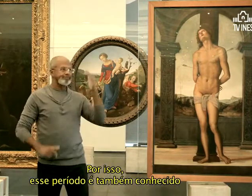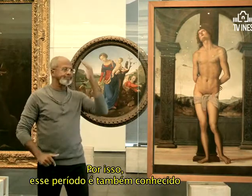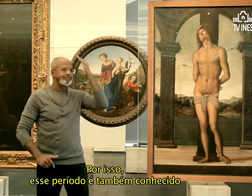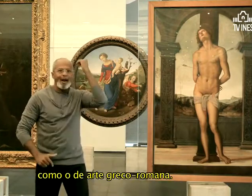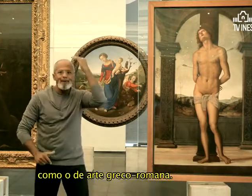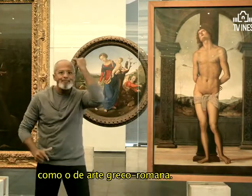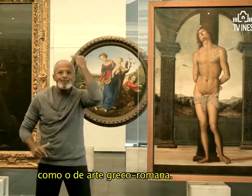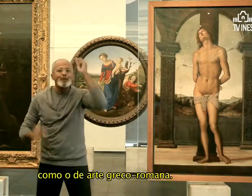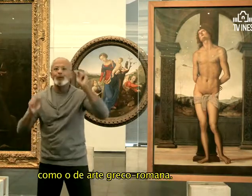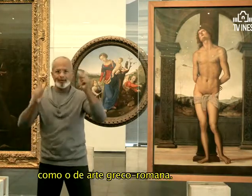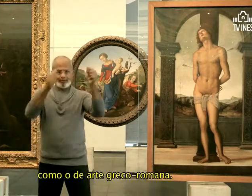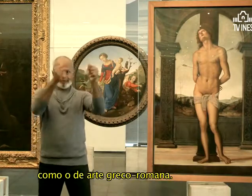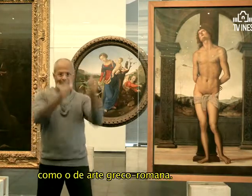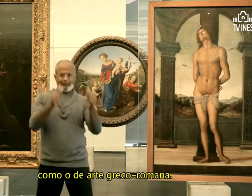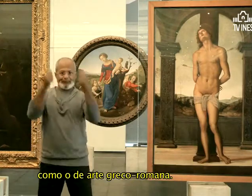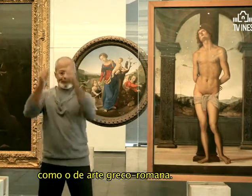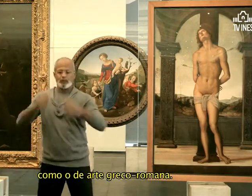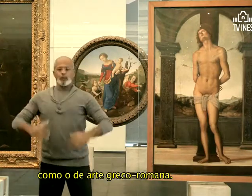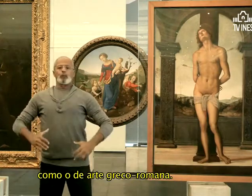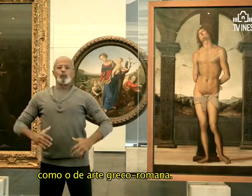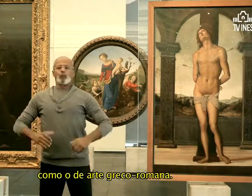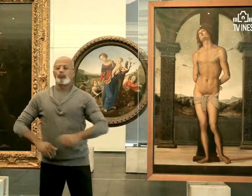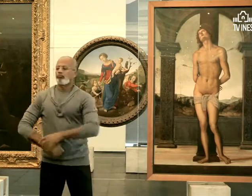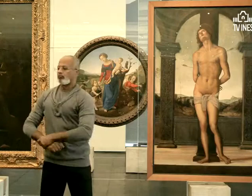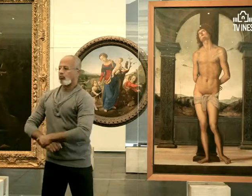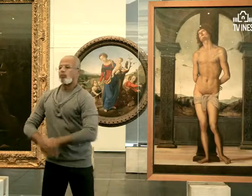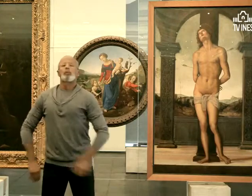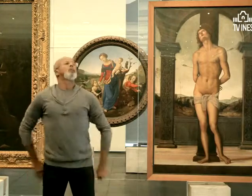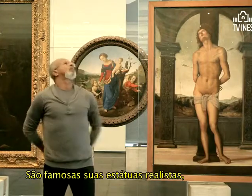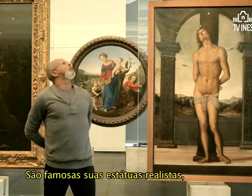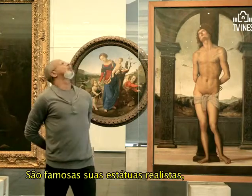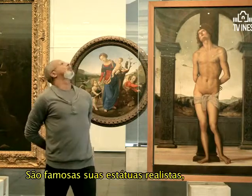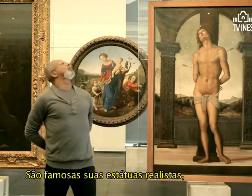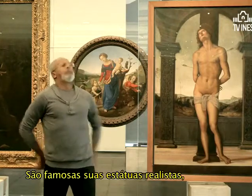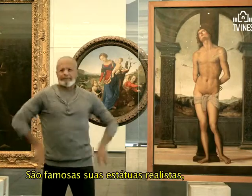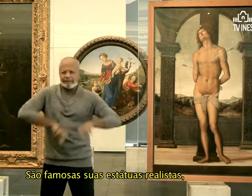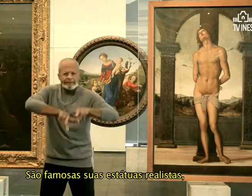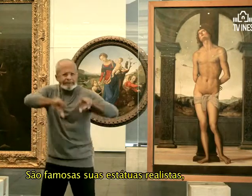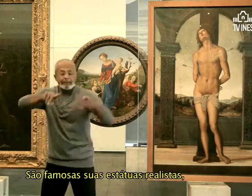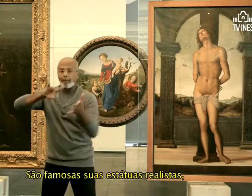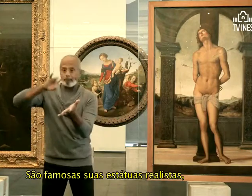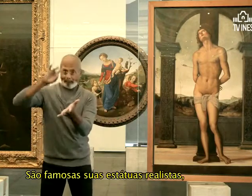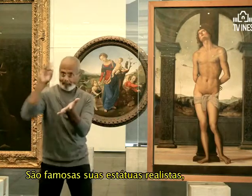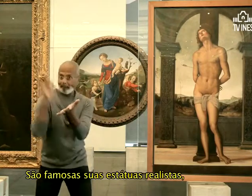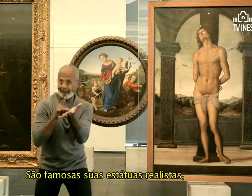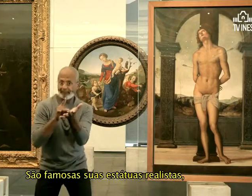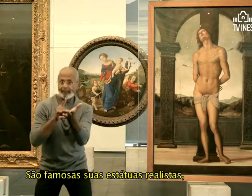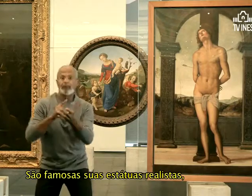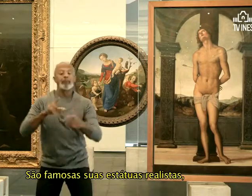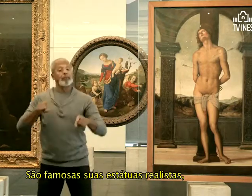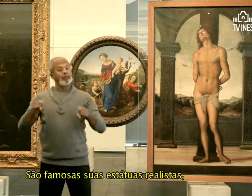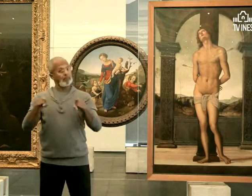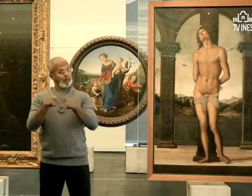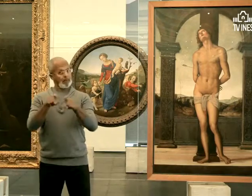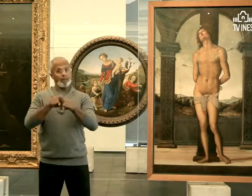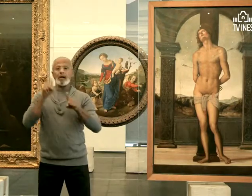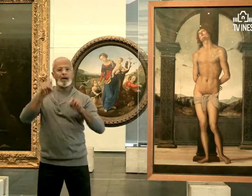como o de arte greco-romana. São famosas suas estátuas realistas,